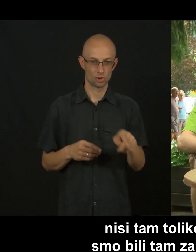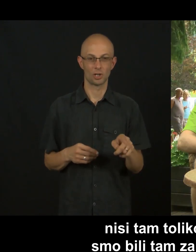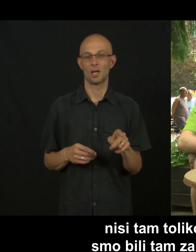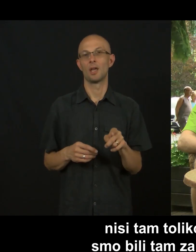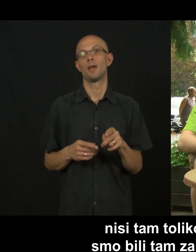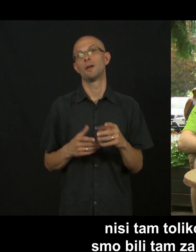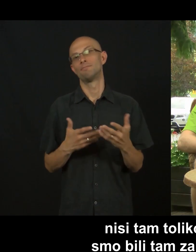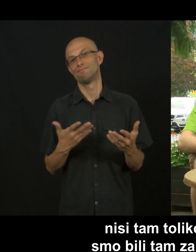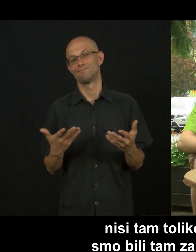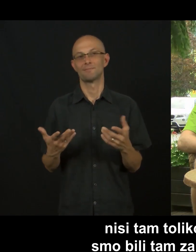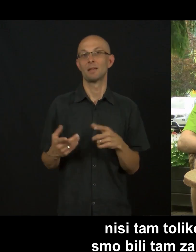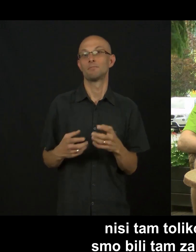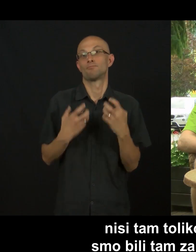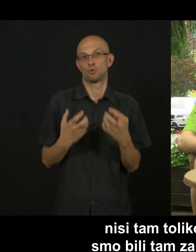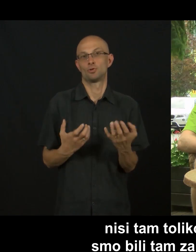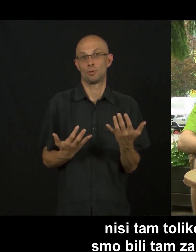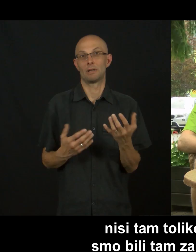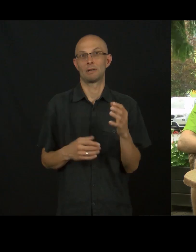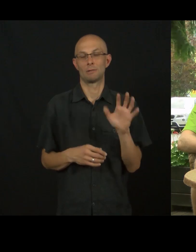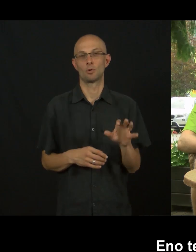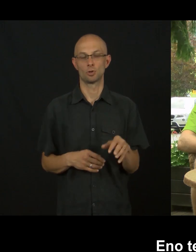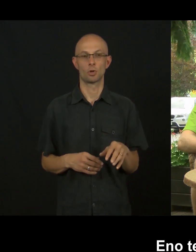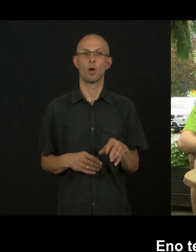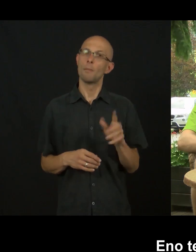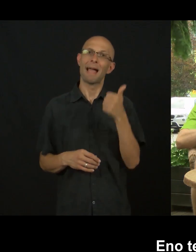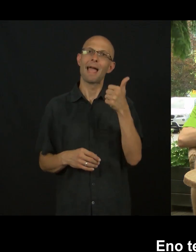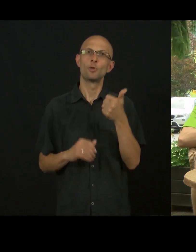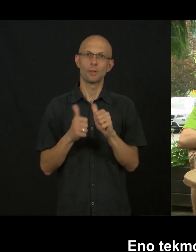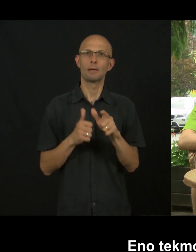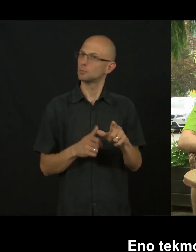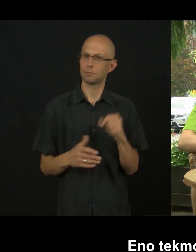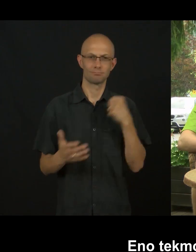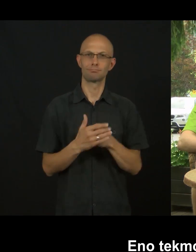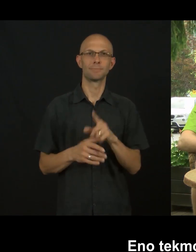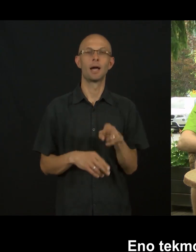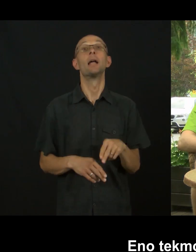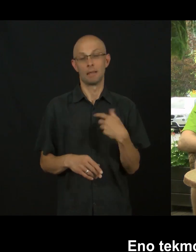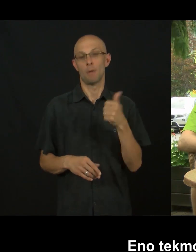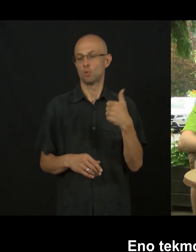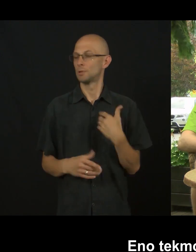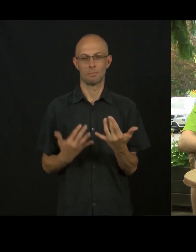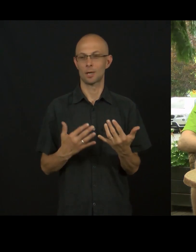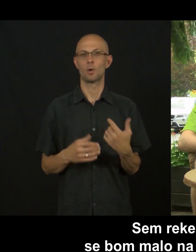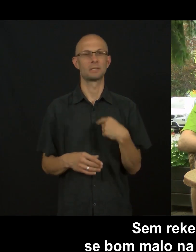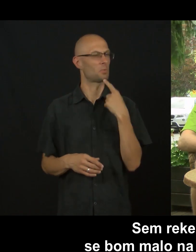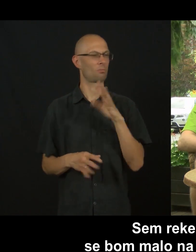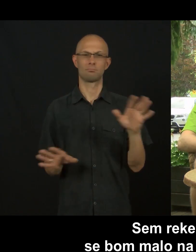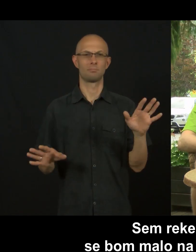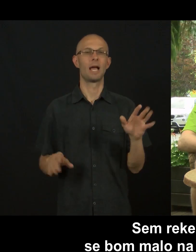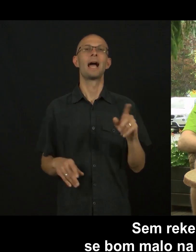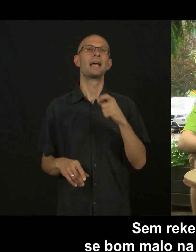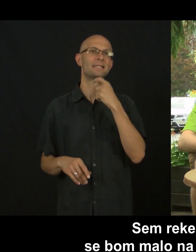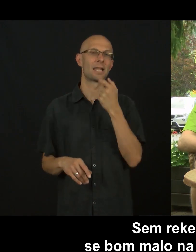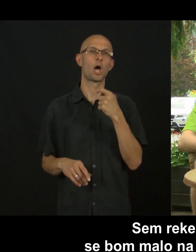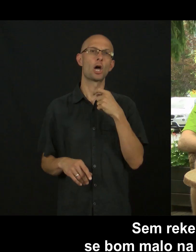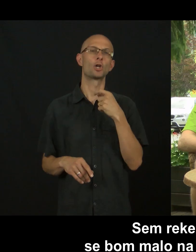tam toliko za te stvari, ampak si bolj za to, da bi basket igral. Da, eno tekmo ti pa nabil. Ja, eno tekmo sem pa odigral, ne. Sem rekel,